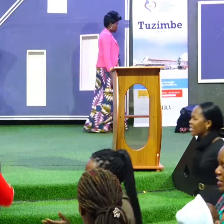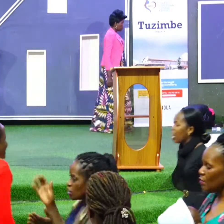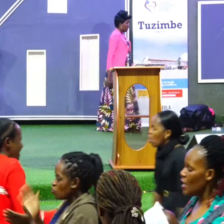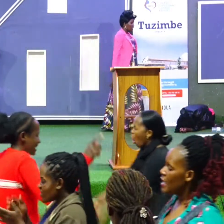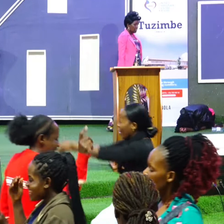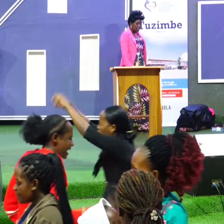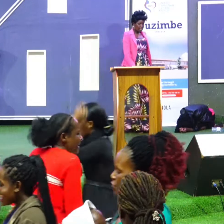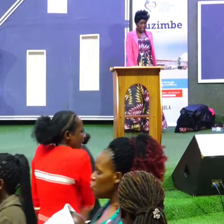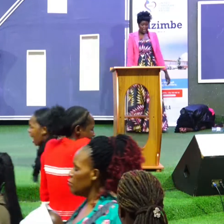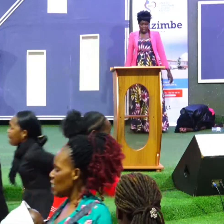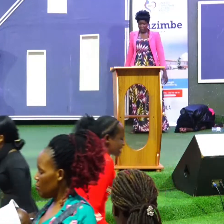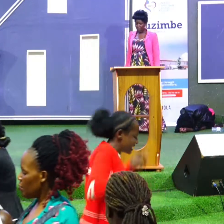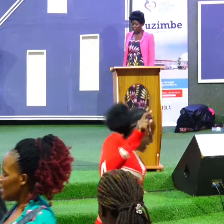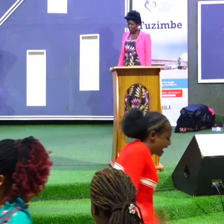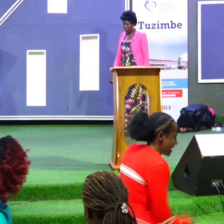Encholwalero